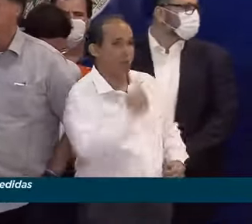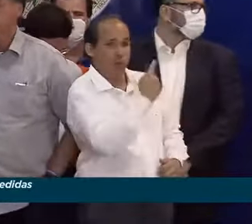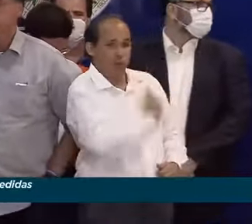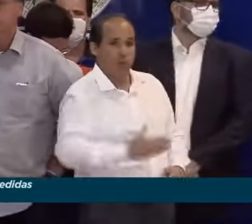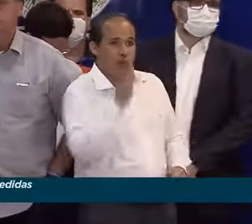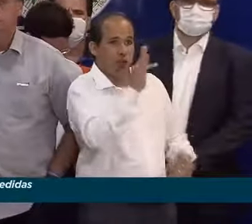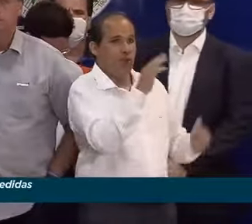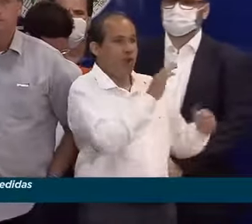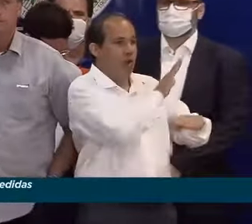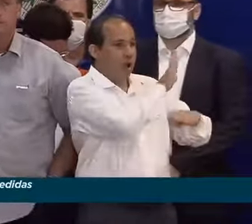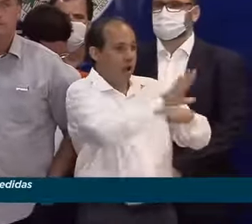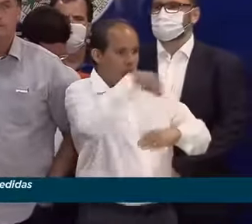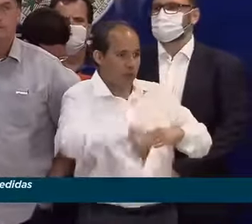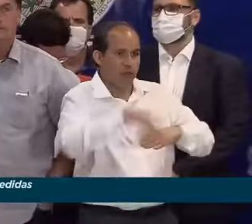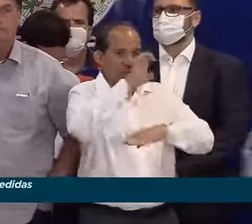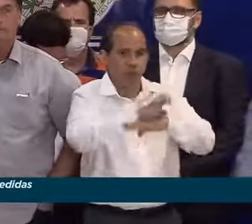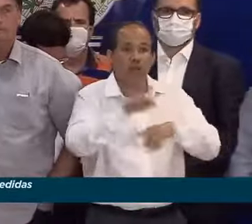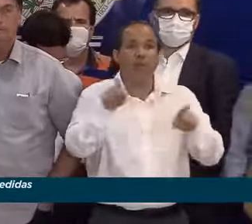estado e a sua presença aqui